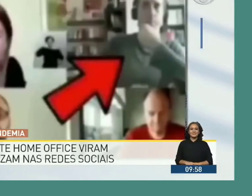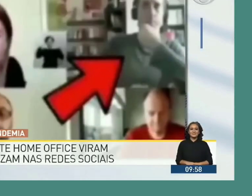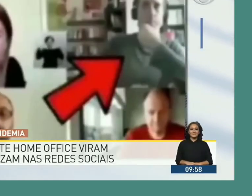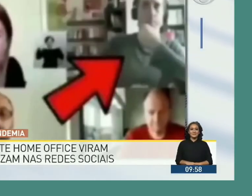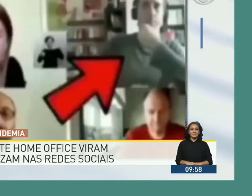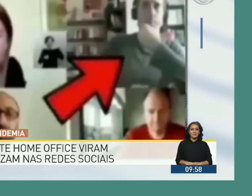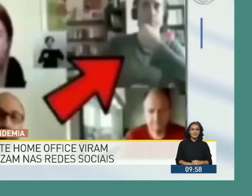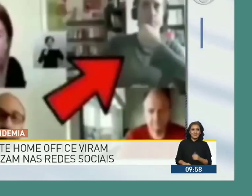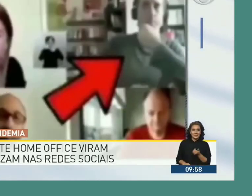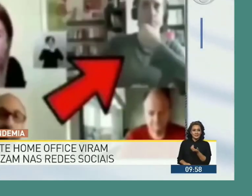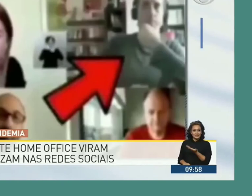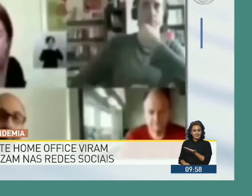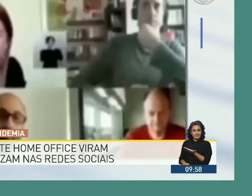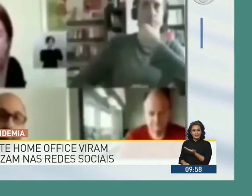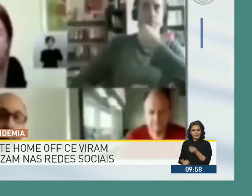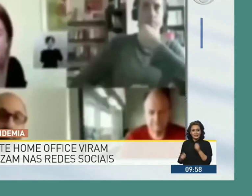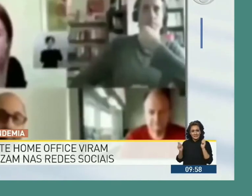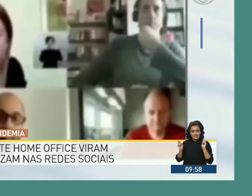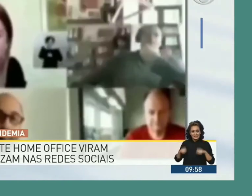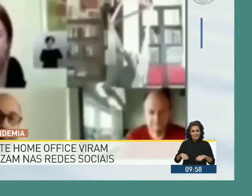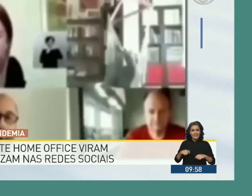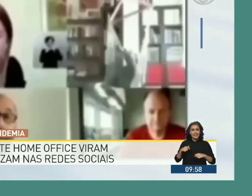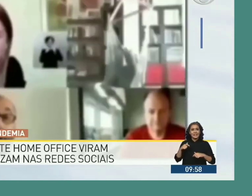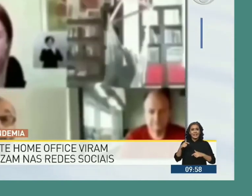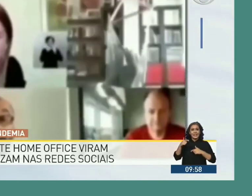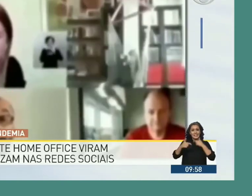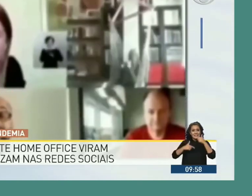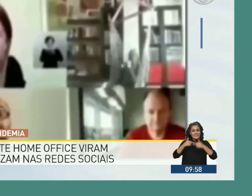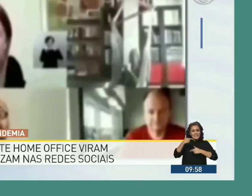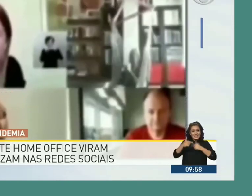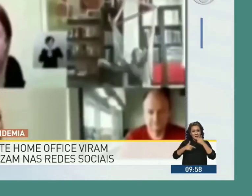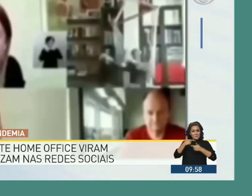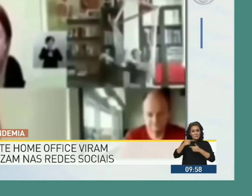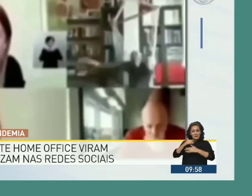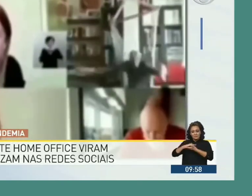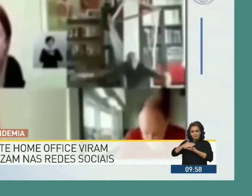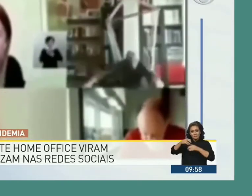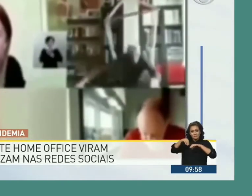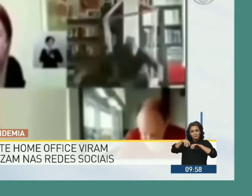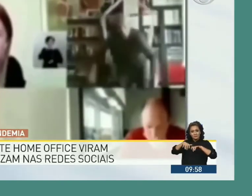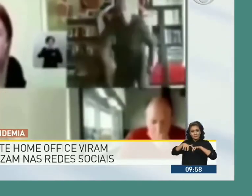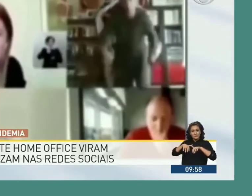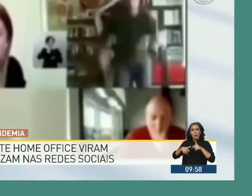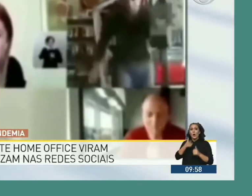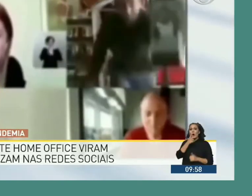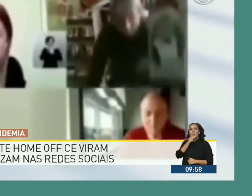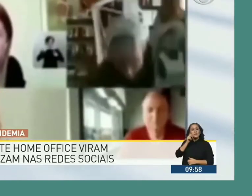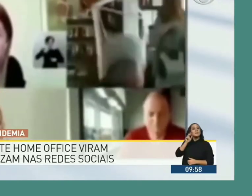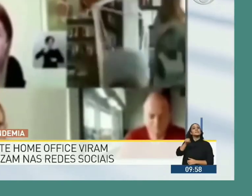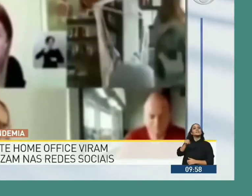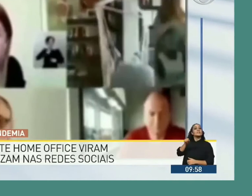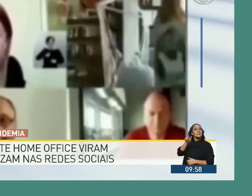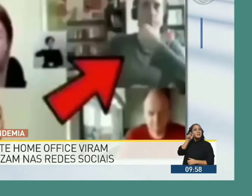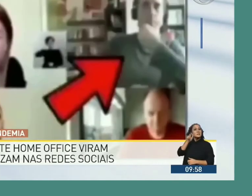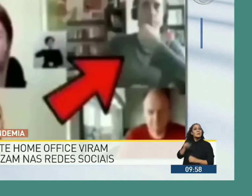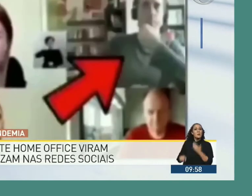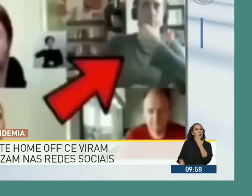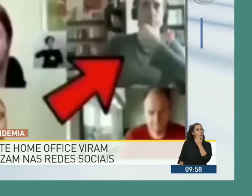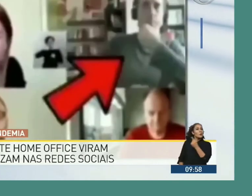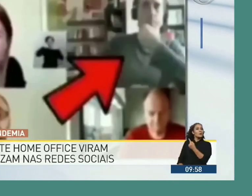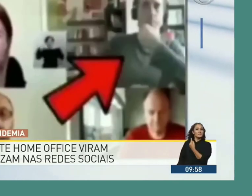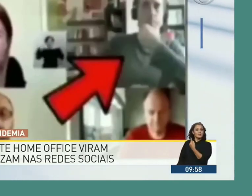E será que dá para fugir do trabalho em home office? O esperto no canto superior direito do